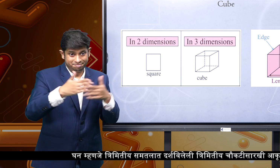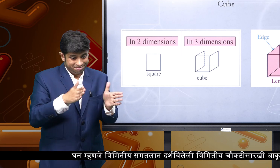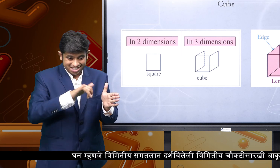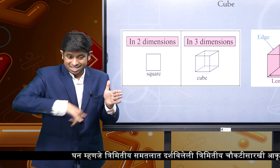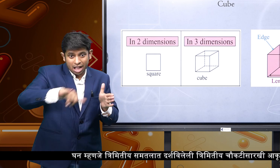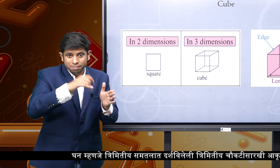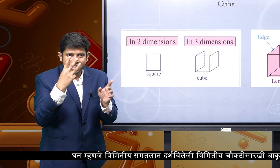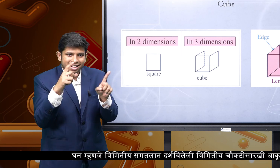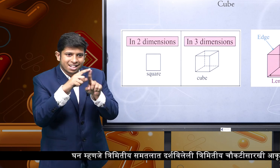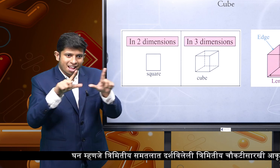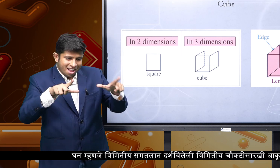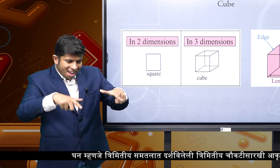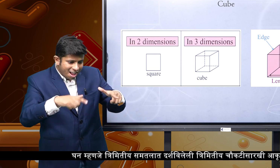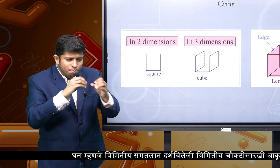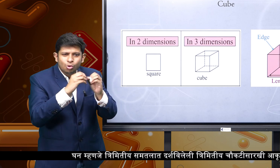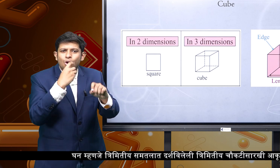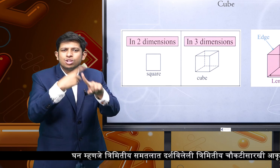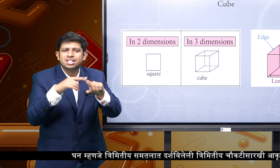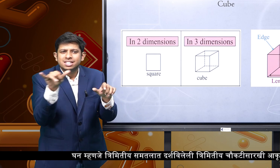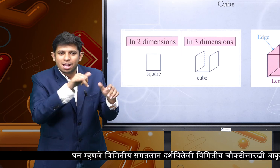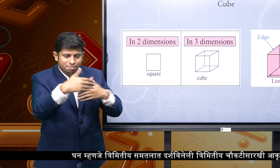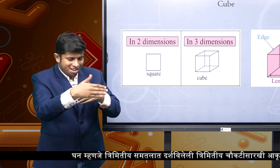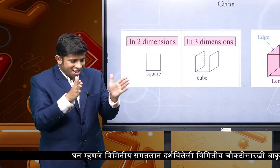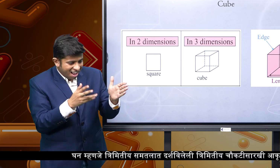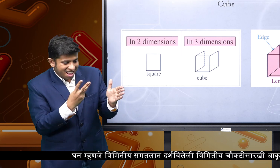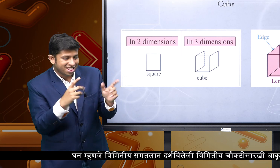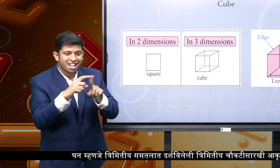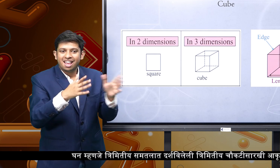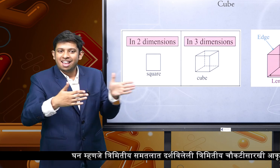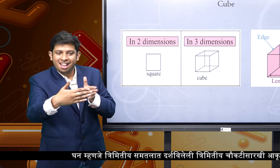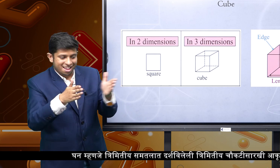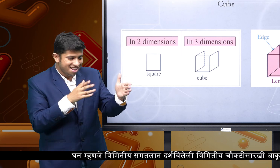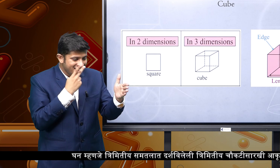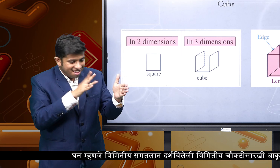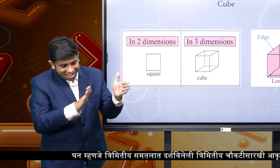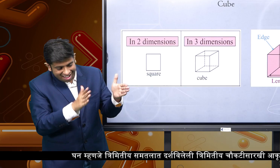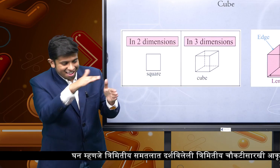घन म्हणजे त्रिमितीय समतलतात दर्शवलेली त्रिमितीय चौकटीसारखी आकृती.